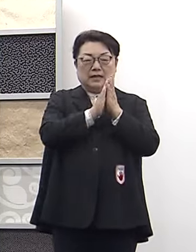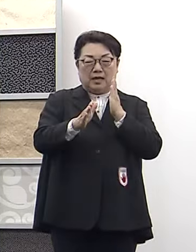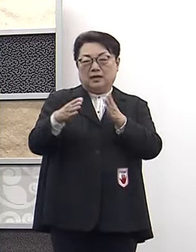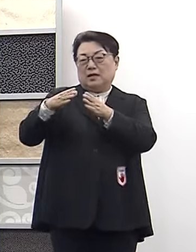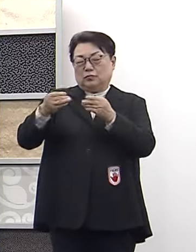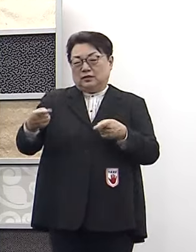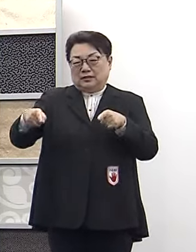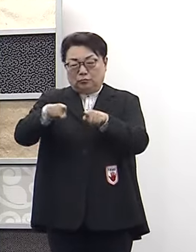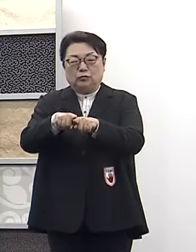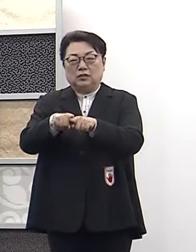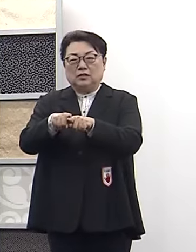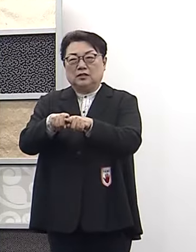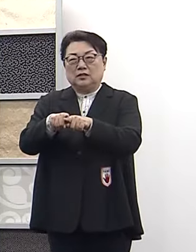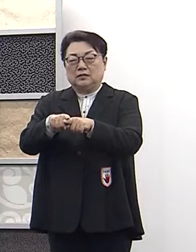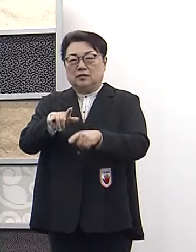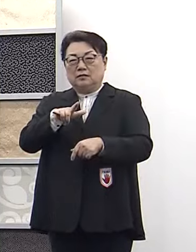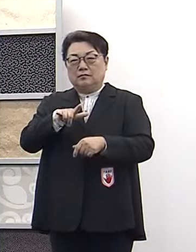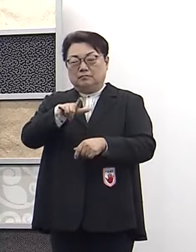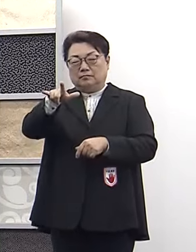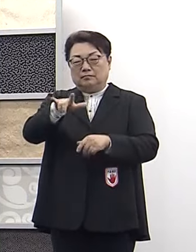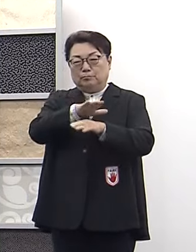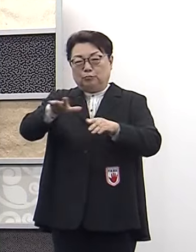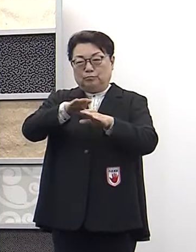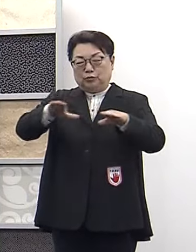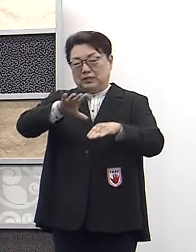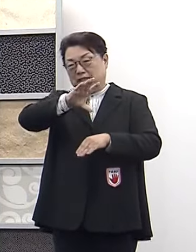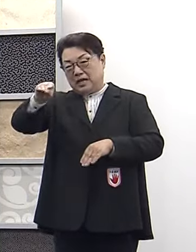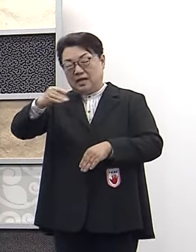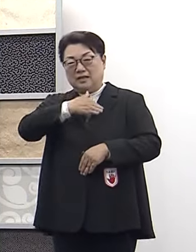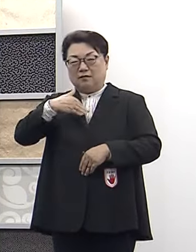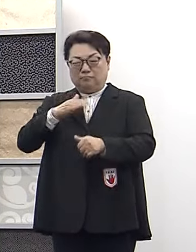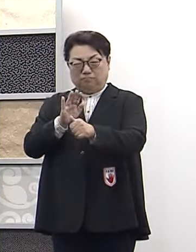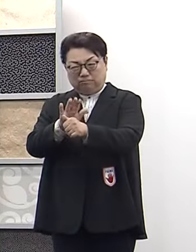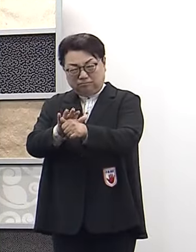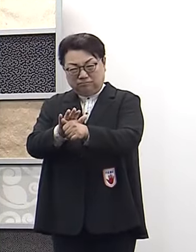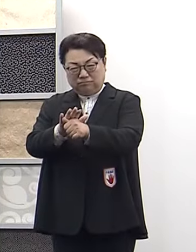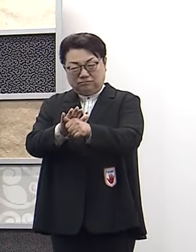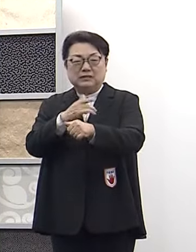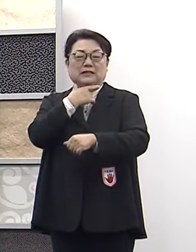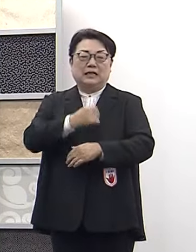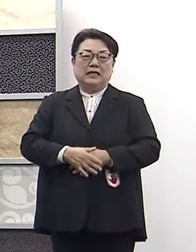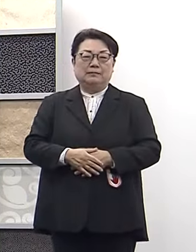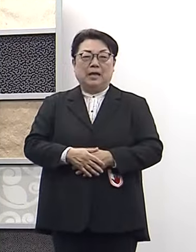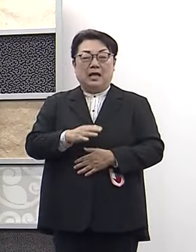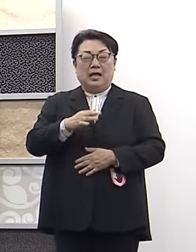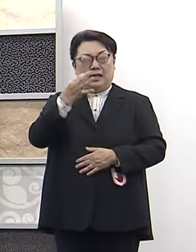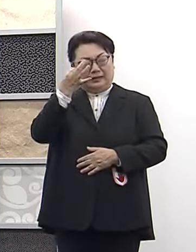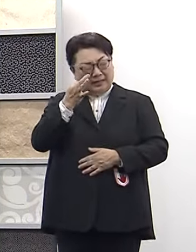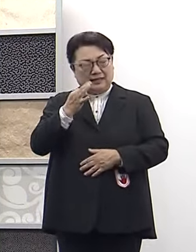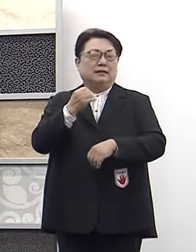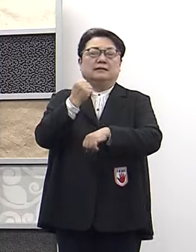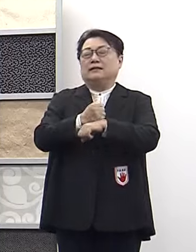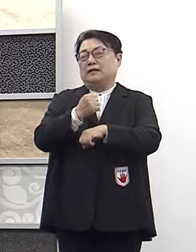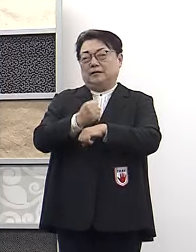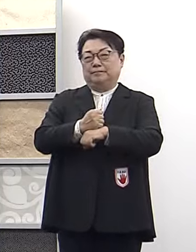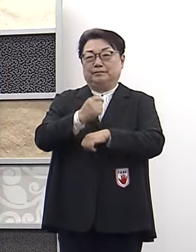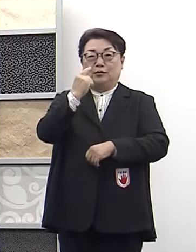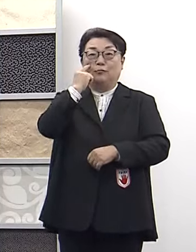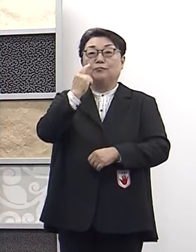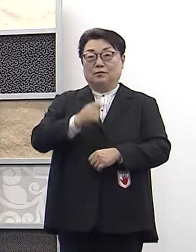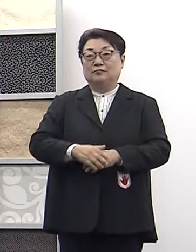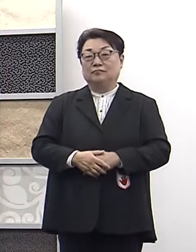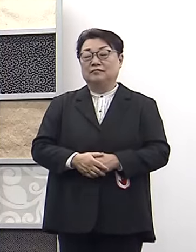めていきたいと思います。この2つは考えただけでもですね、ちょっと面倒くさいというか、なかなか大変な問題だというのはあろうかと思